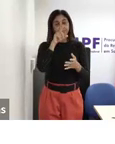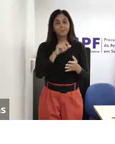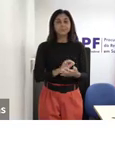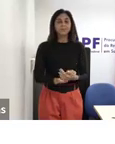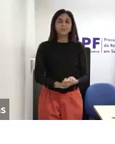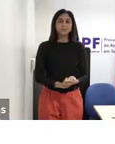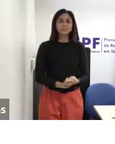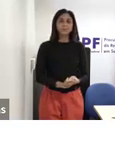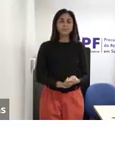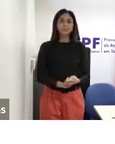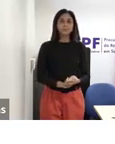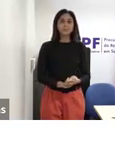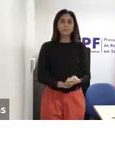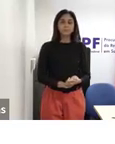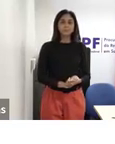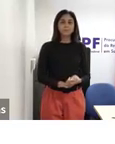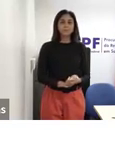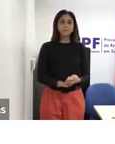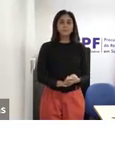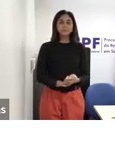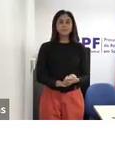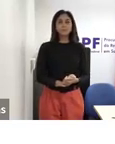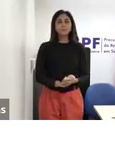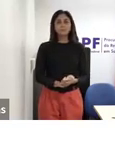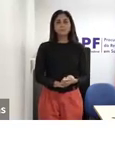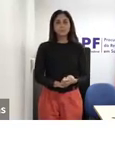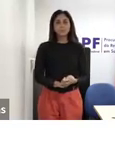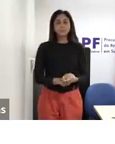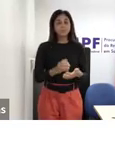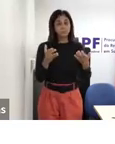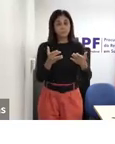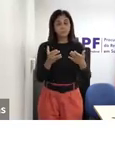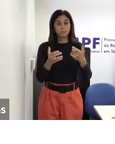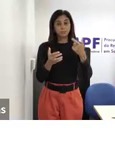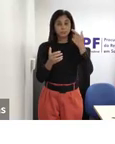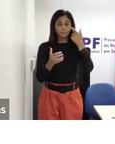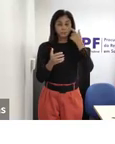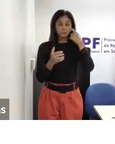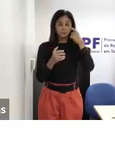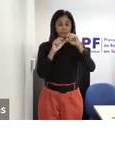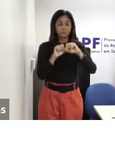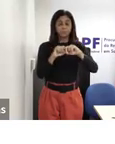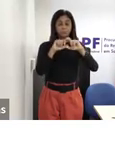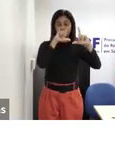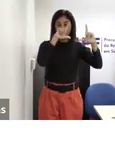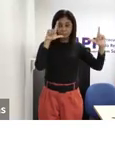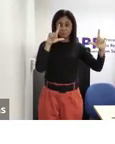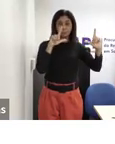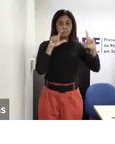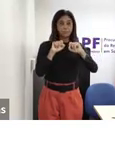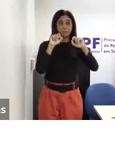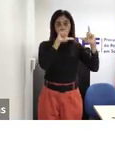por e agora nós vamos ver algumas tipologias desses crimes que estão em Fontes abertas pegamos em